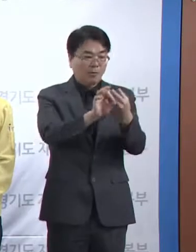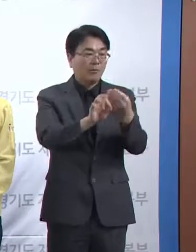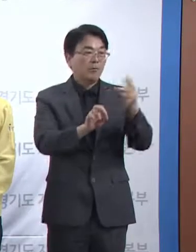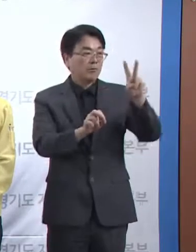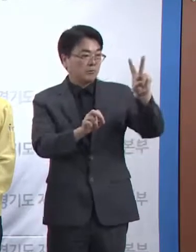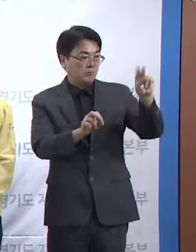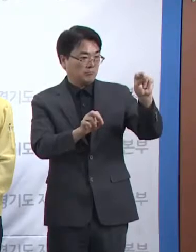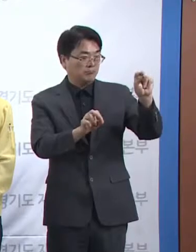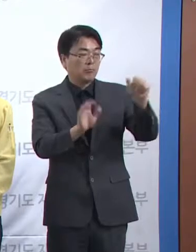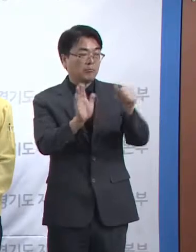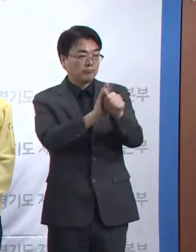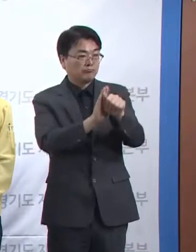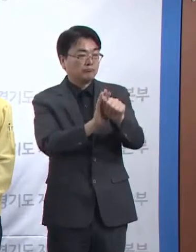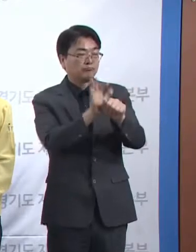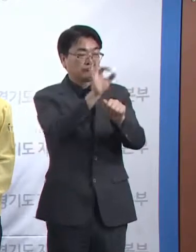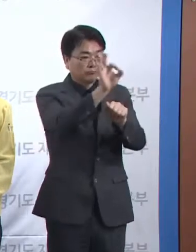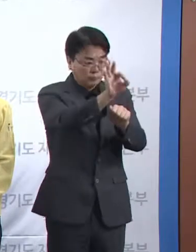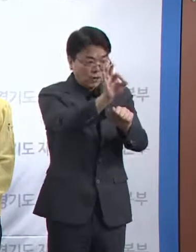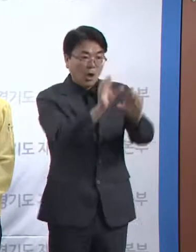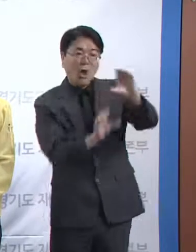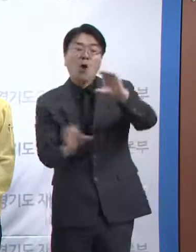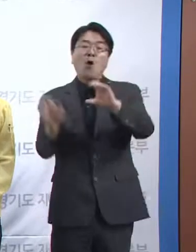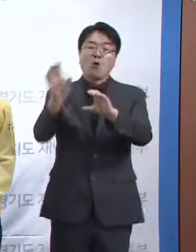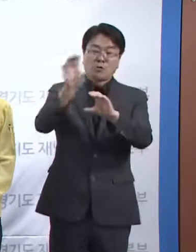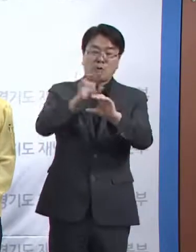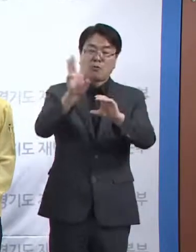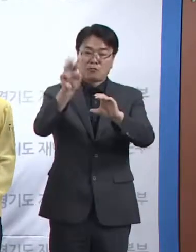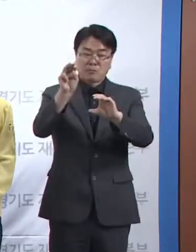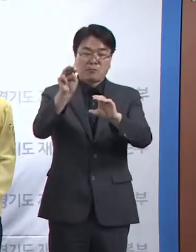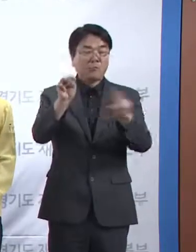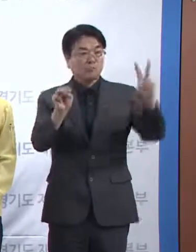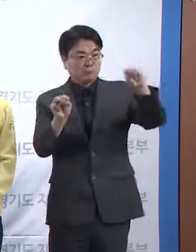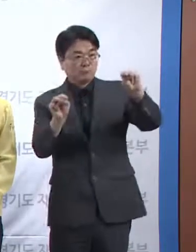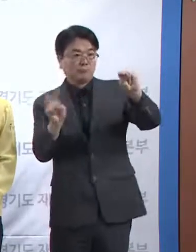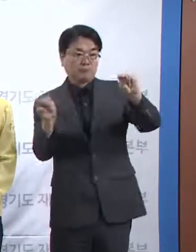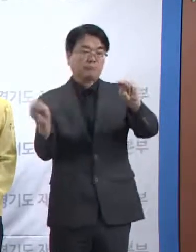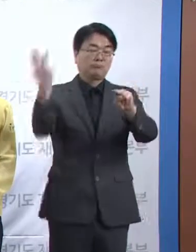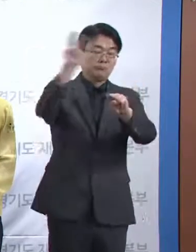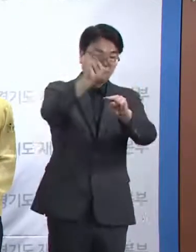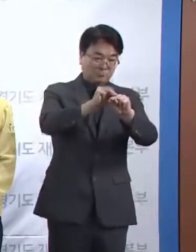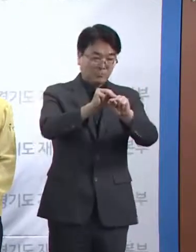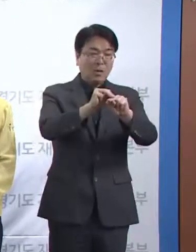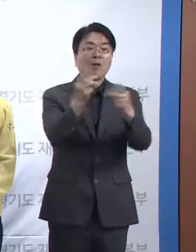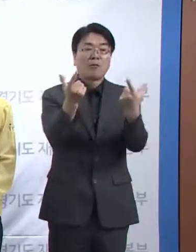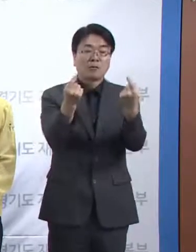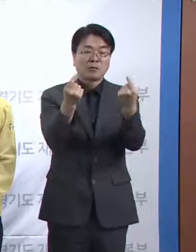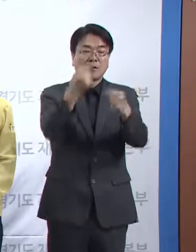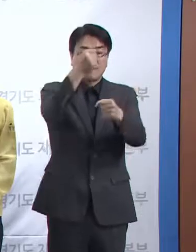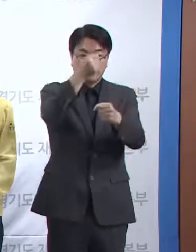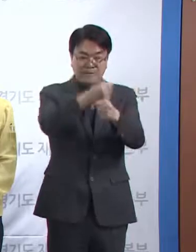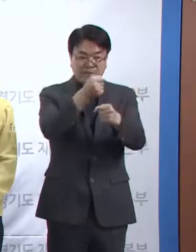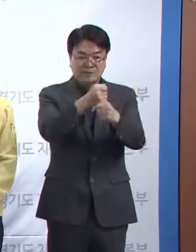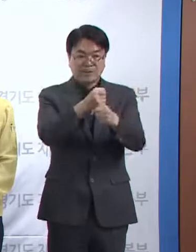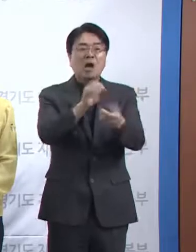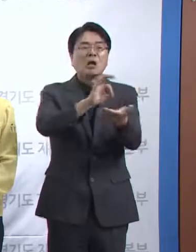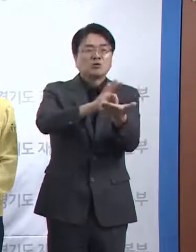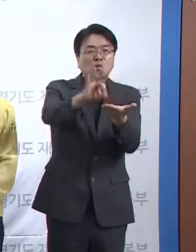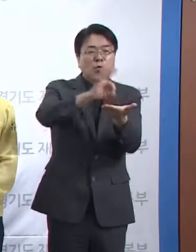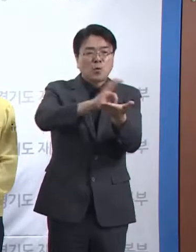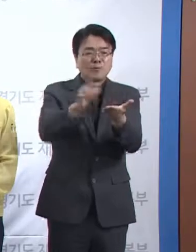거기에 더해서 지역화폐 사용자에 대해서 15%를 추가 지급해서 소비 촉진을